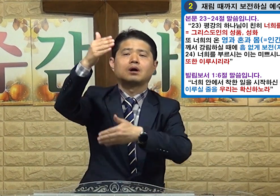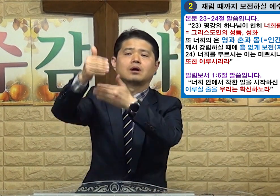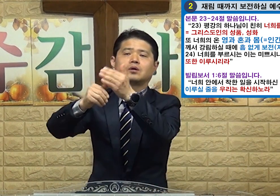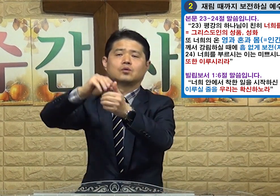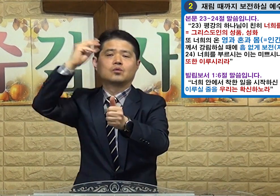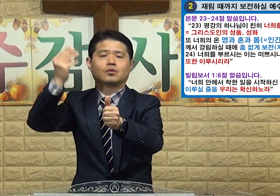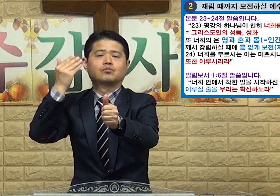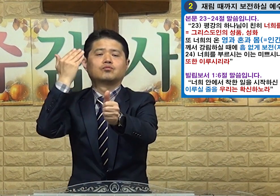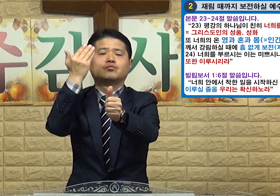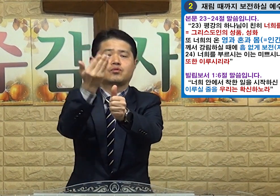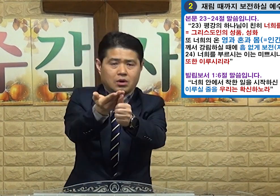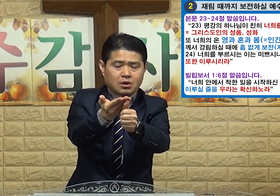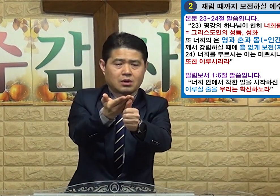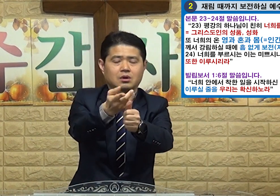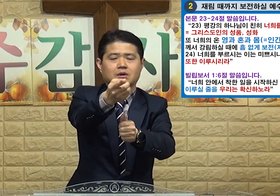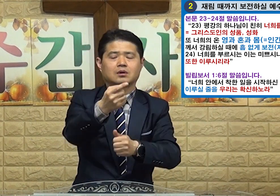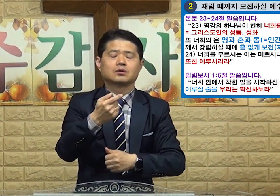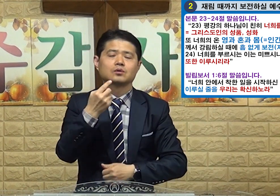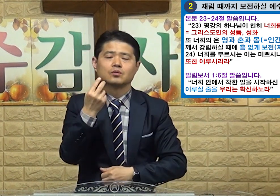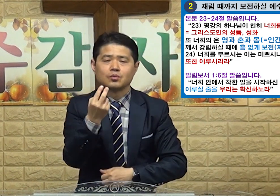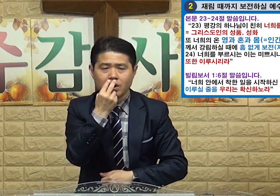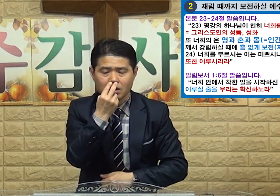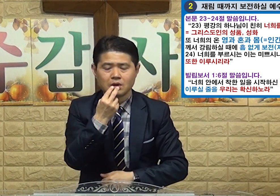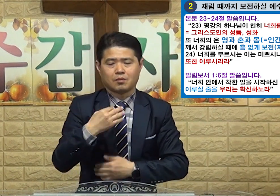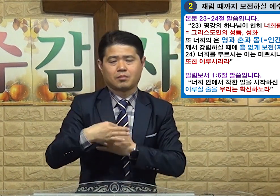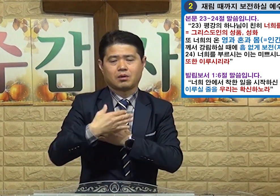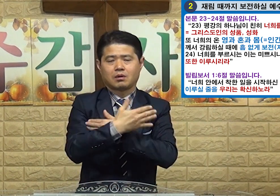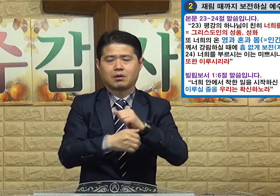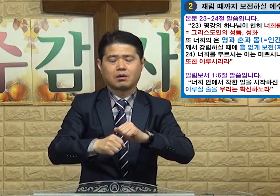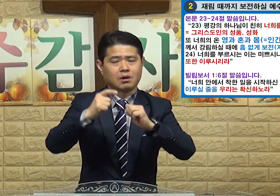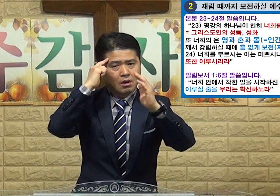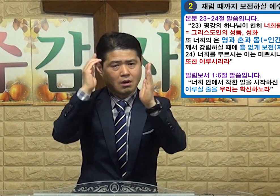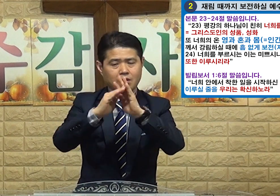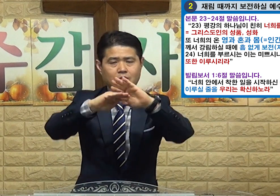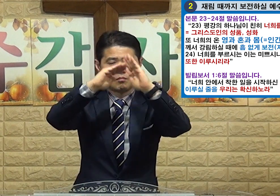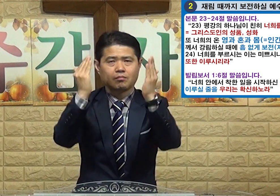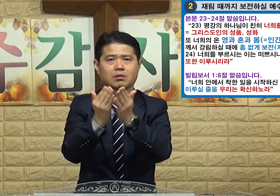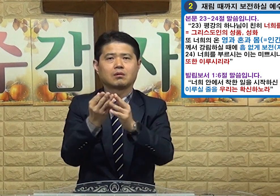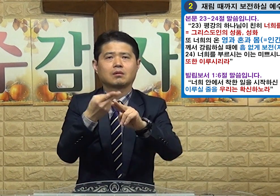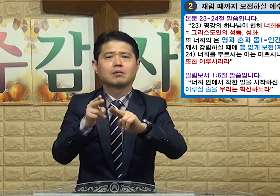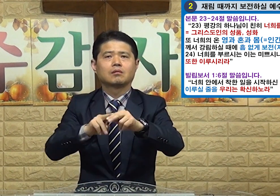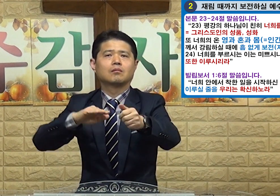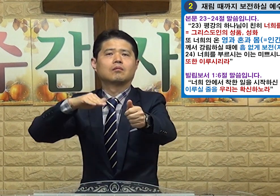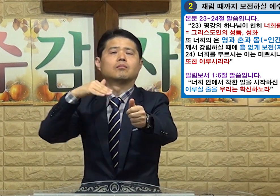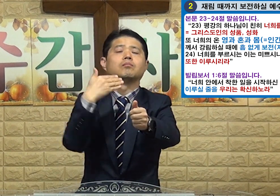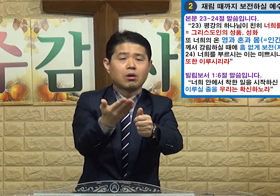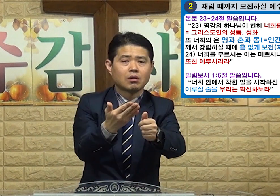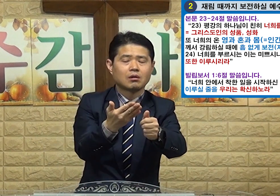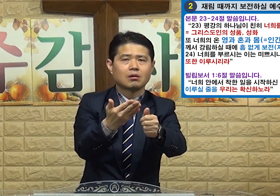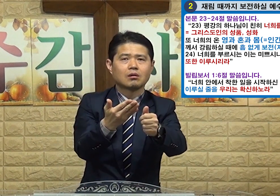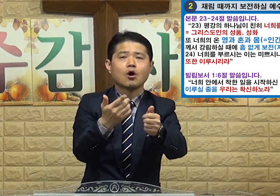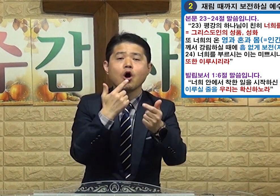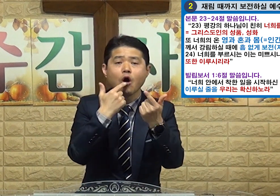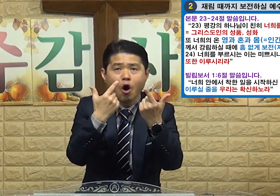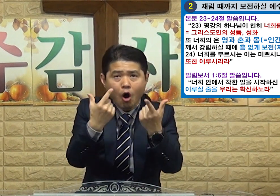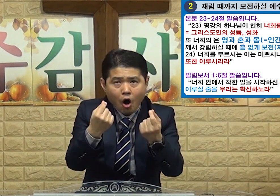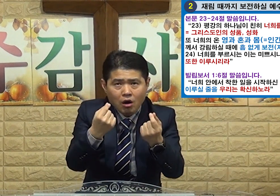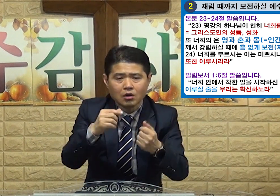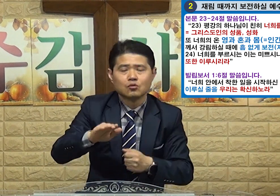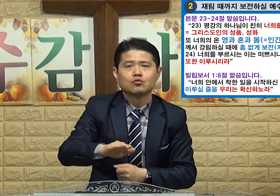영이 건전지인 것처럼 우리에게 영을 주시는 것이 우리의 몸을 일깨워 주게 하는 그 선물을 아버지께서 주신